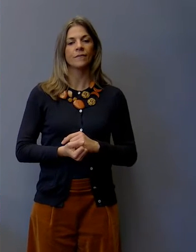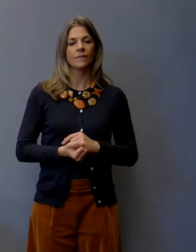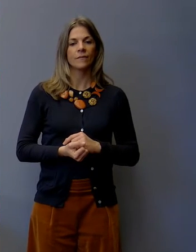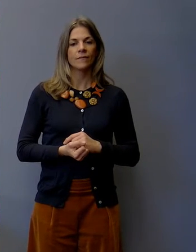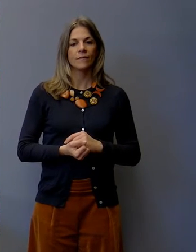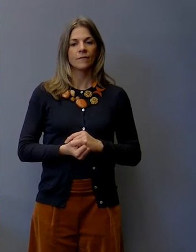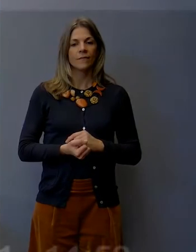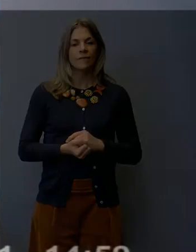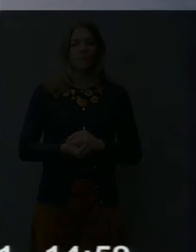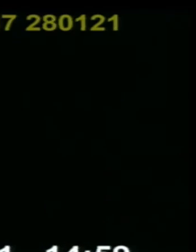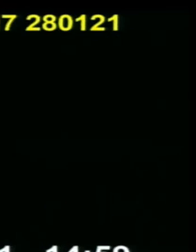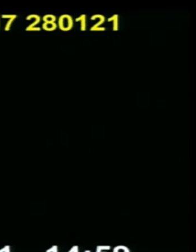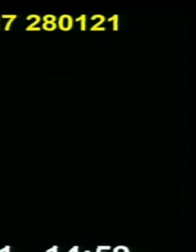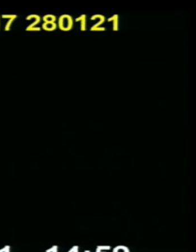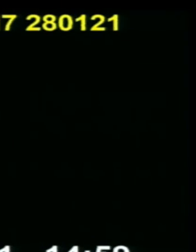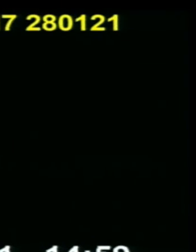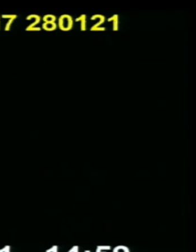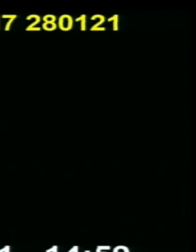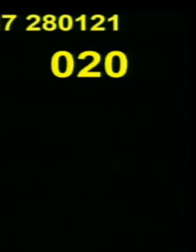si vota